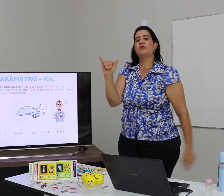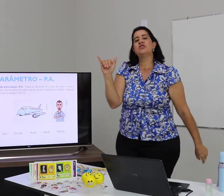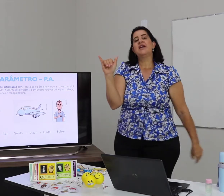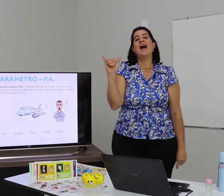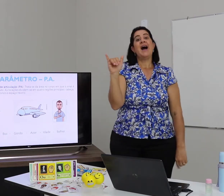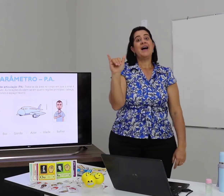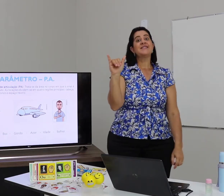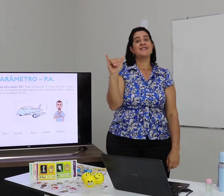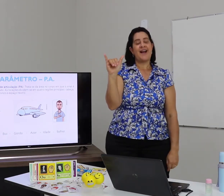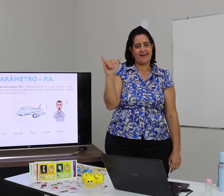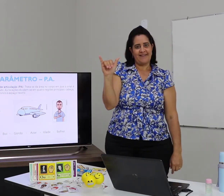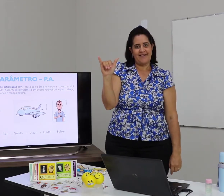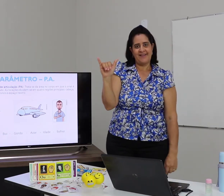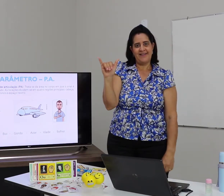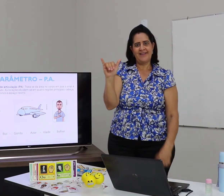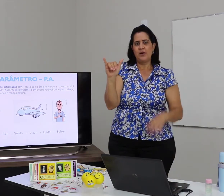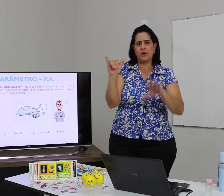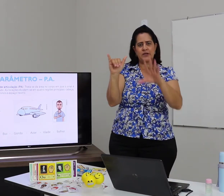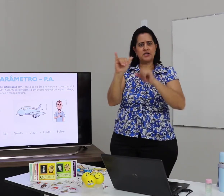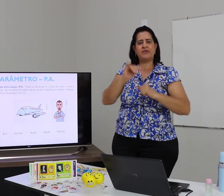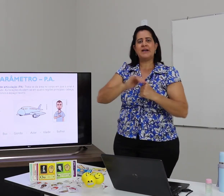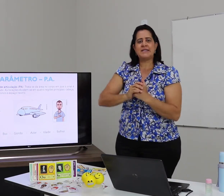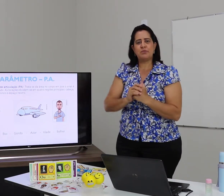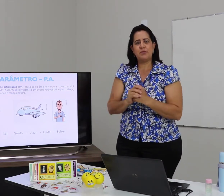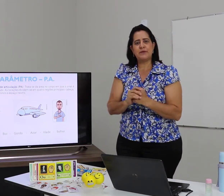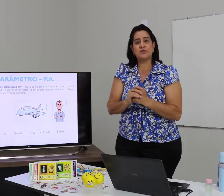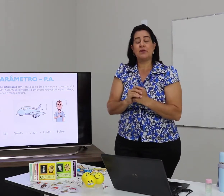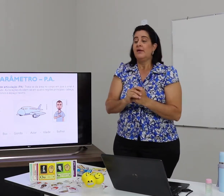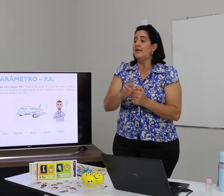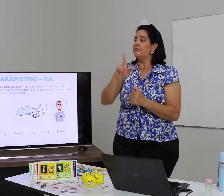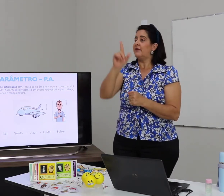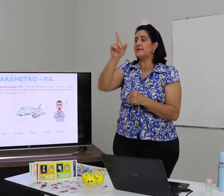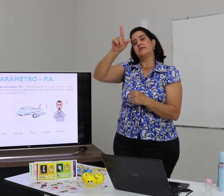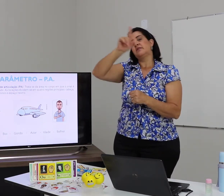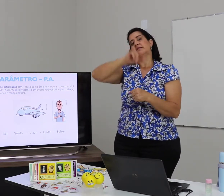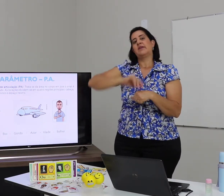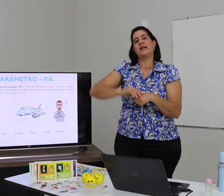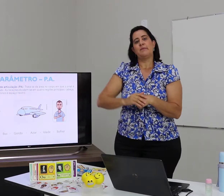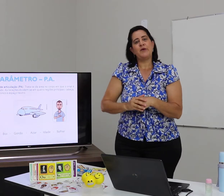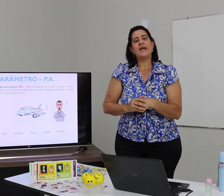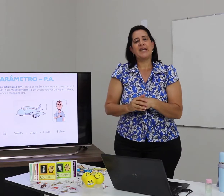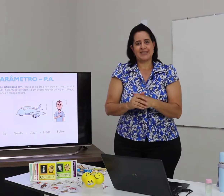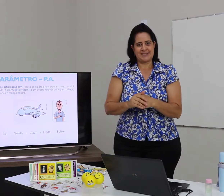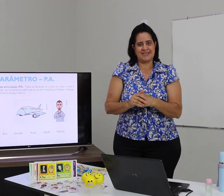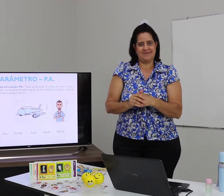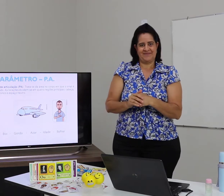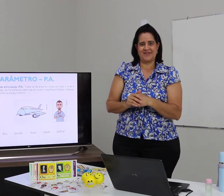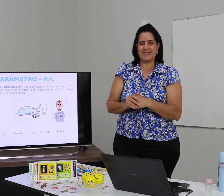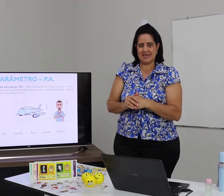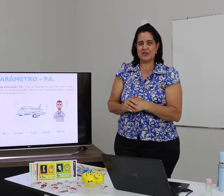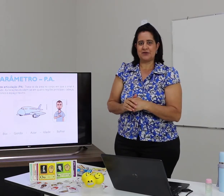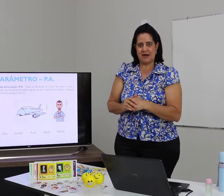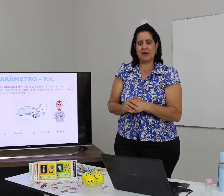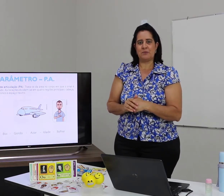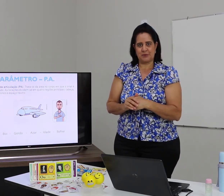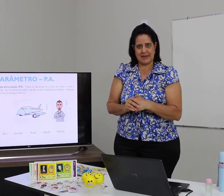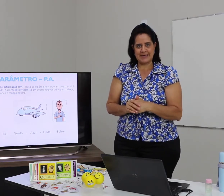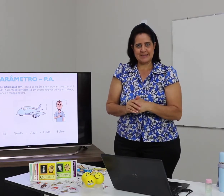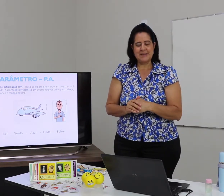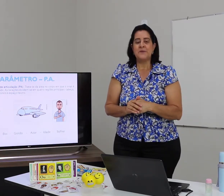de azar. Quando a gente fala assim para uma pessoa, não faça isso que você vai quebrar o nariz. Não é assim que a gente fala no português?